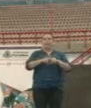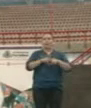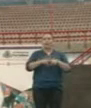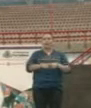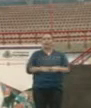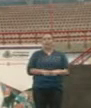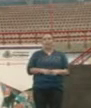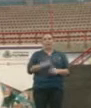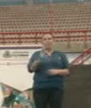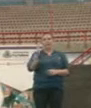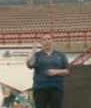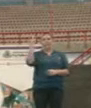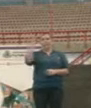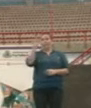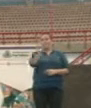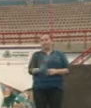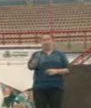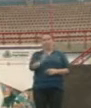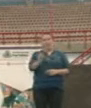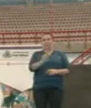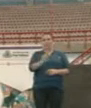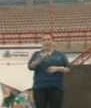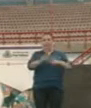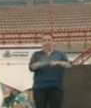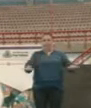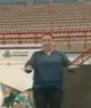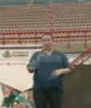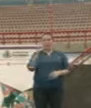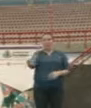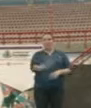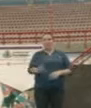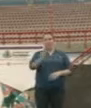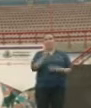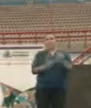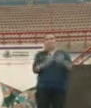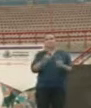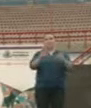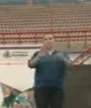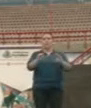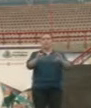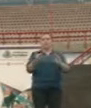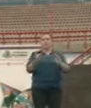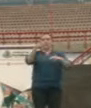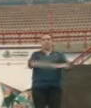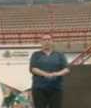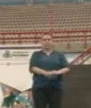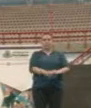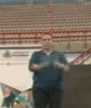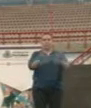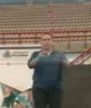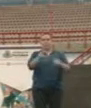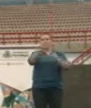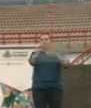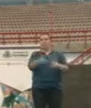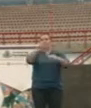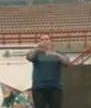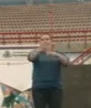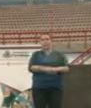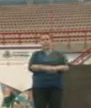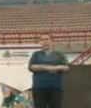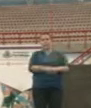usam como tapete. Eles usam como se fosse para a gente o sofá, a cadeira.